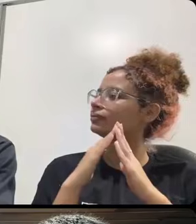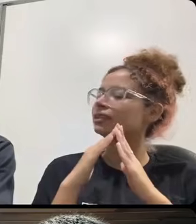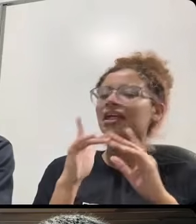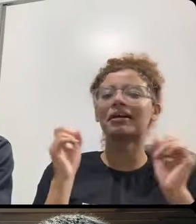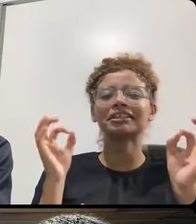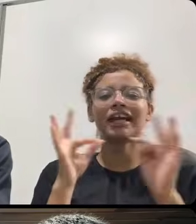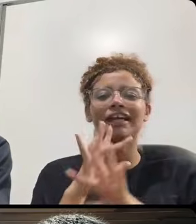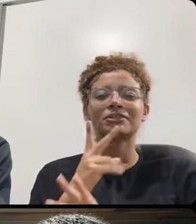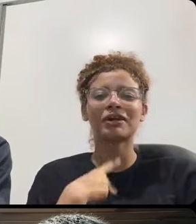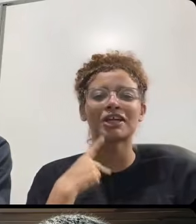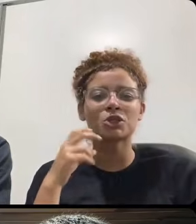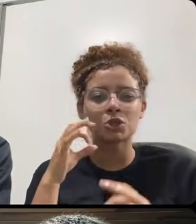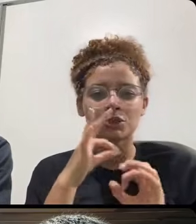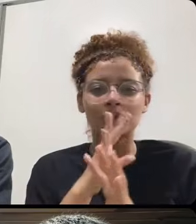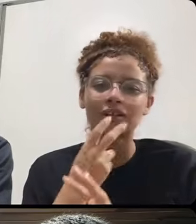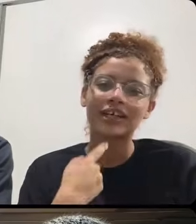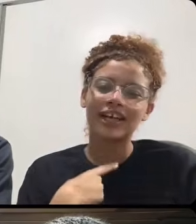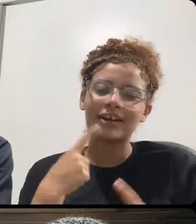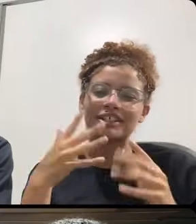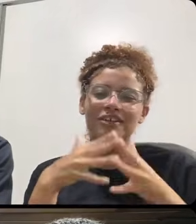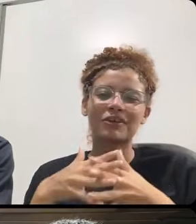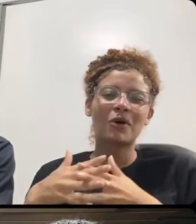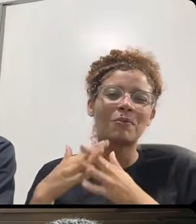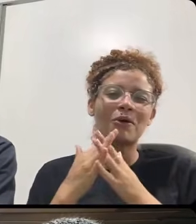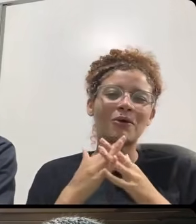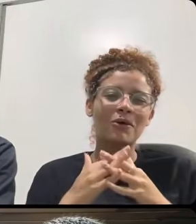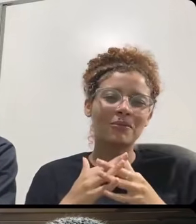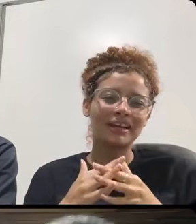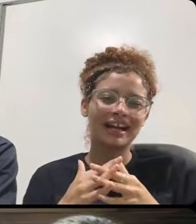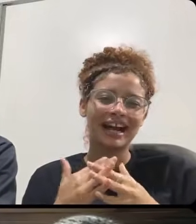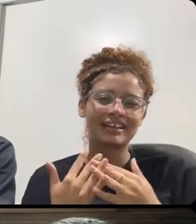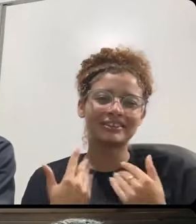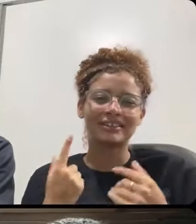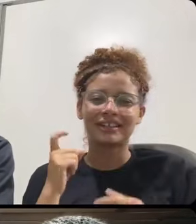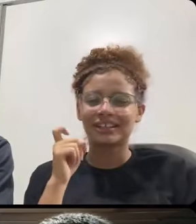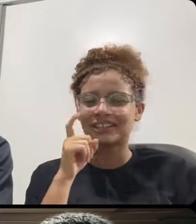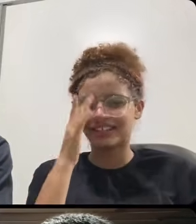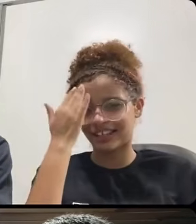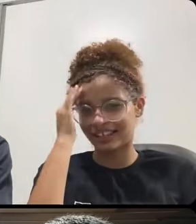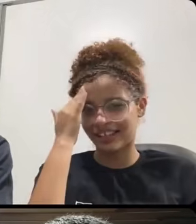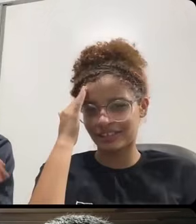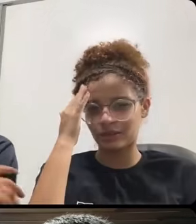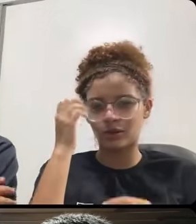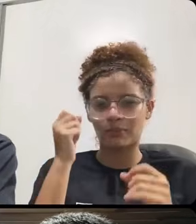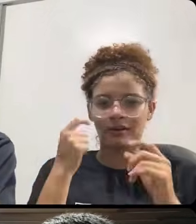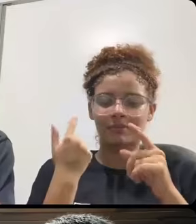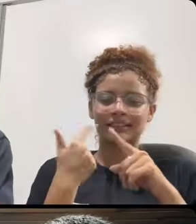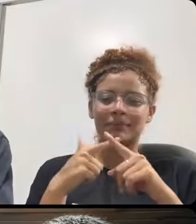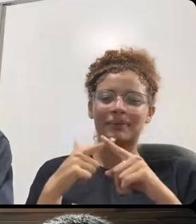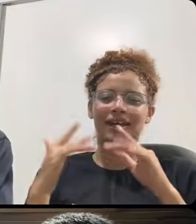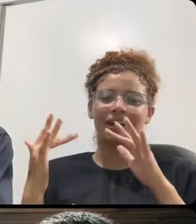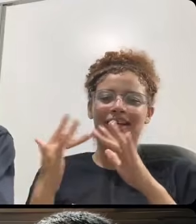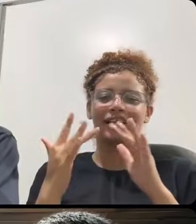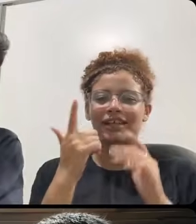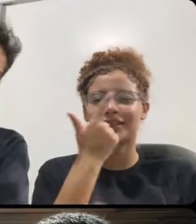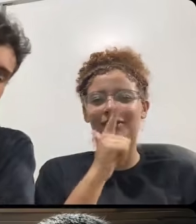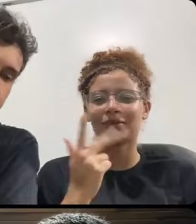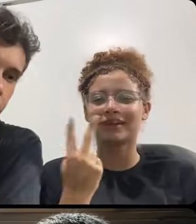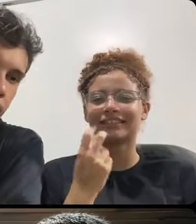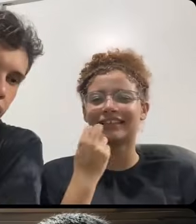Sul. E eu acho que é isso, um resumo um Claro, resumo, né? pouco complicado de Não, entender, muito bem, tá mas muito bem.